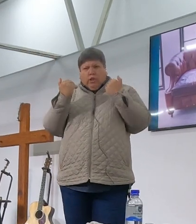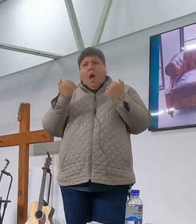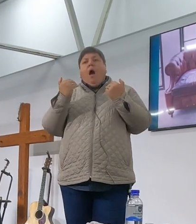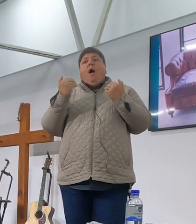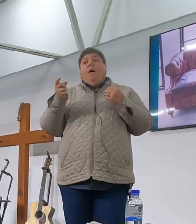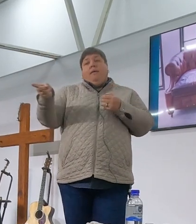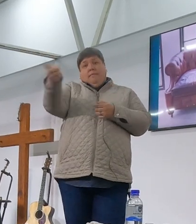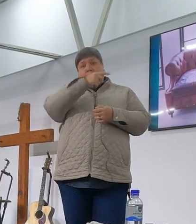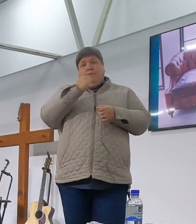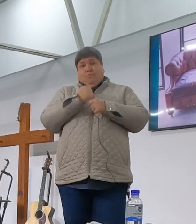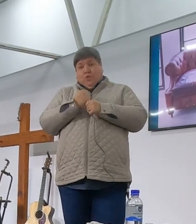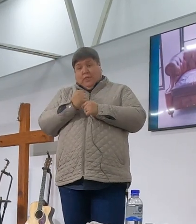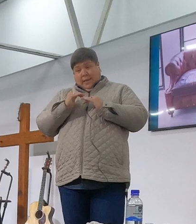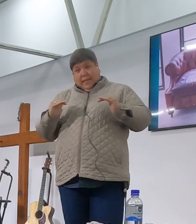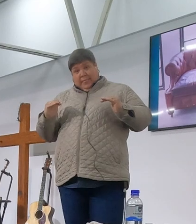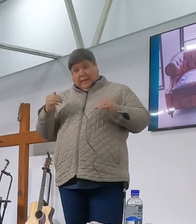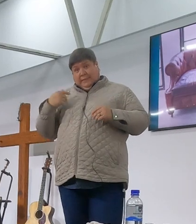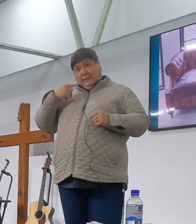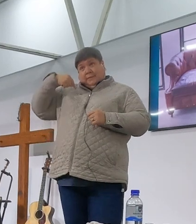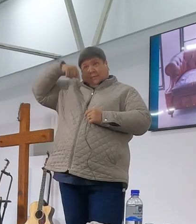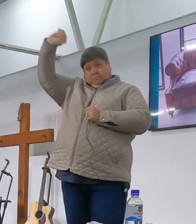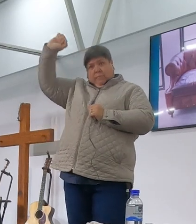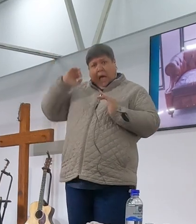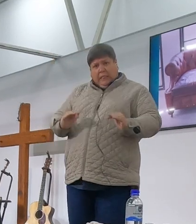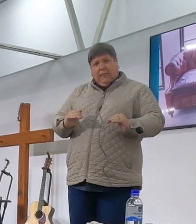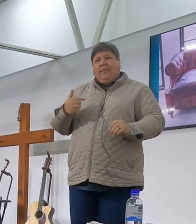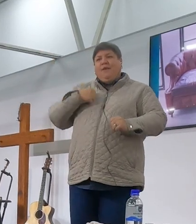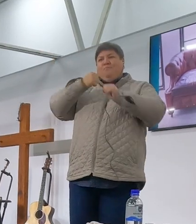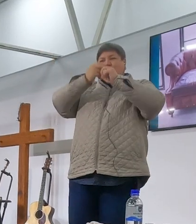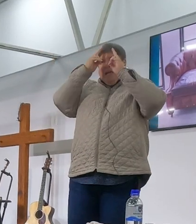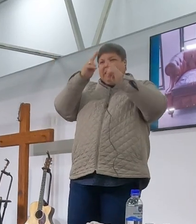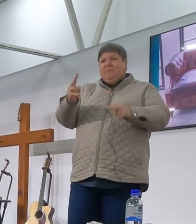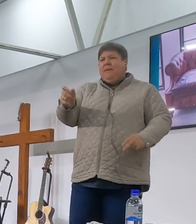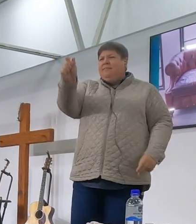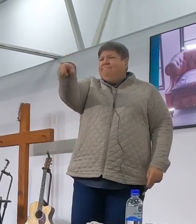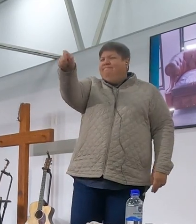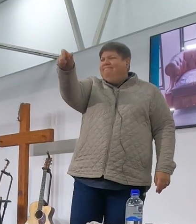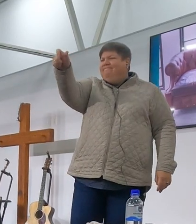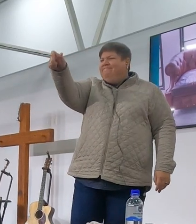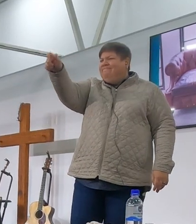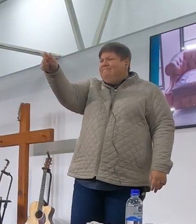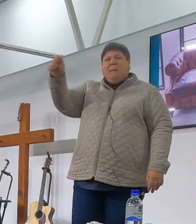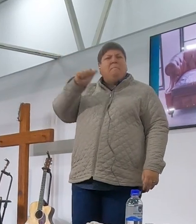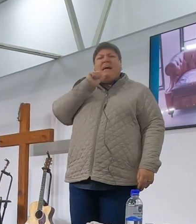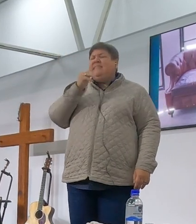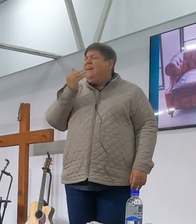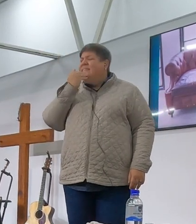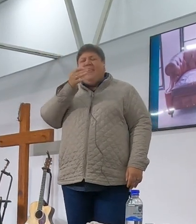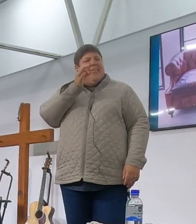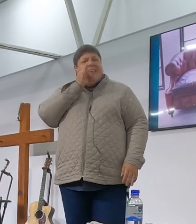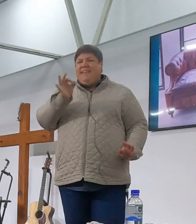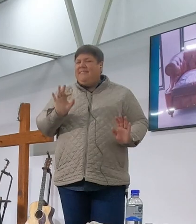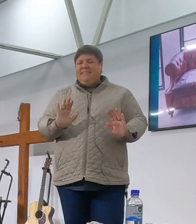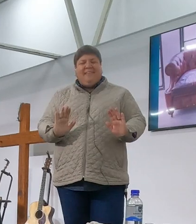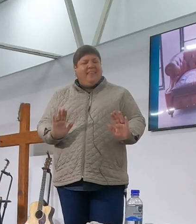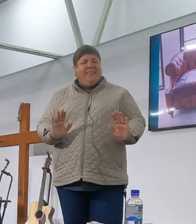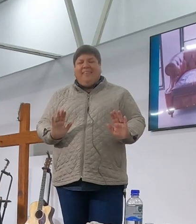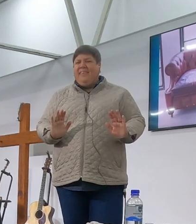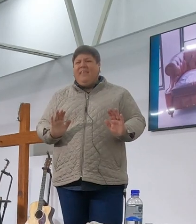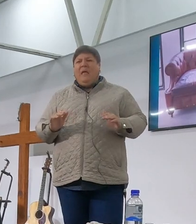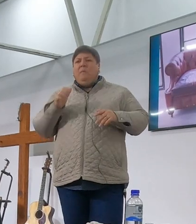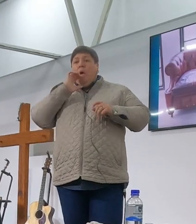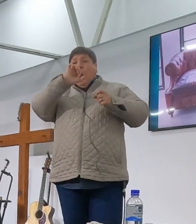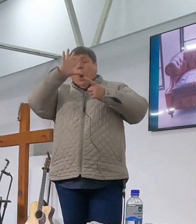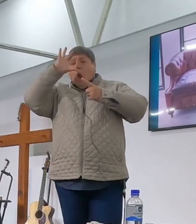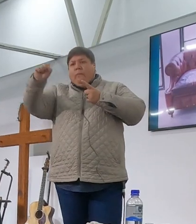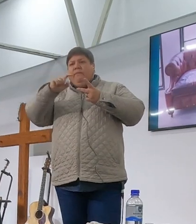en jy moet ons kinders leer om respek te hê vir alle mense. Vir alle mense. Maak nie saak wie hulle is nie, maak nie saak wat